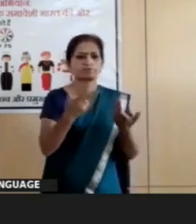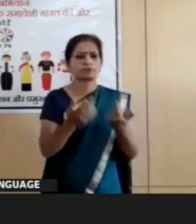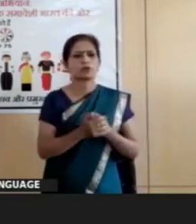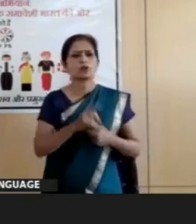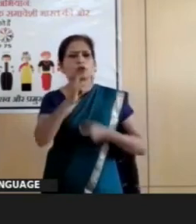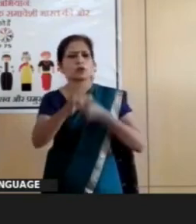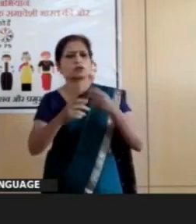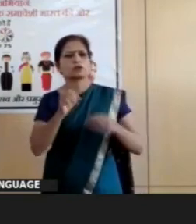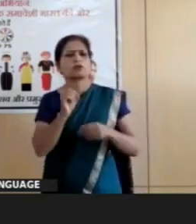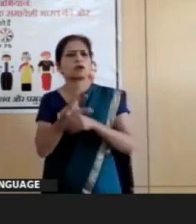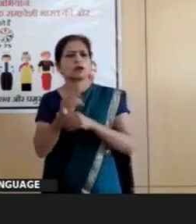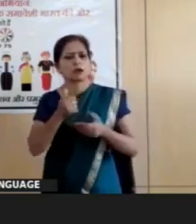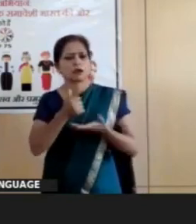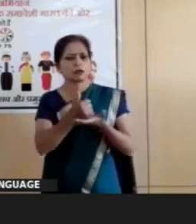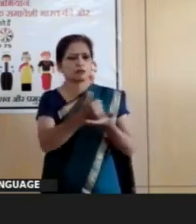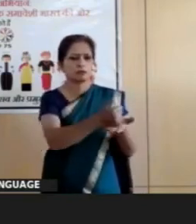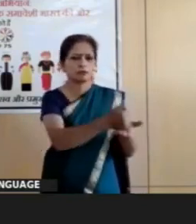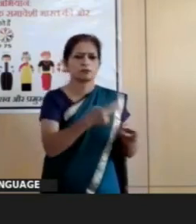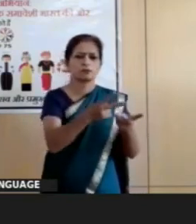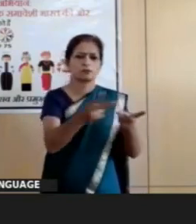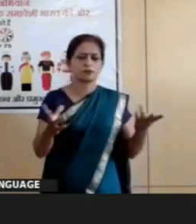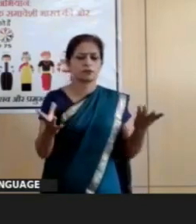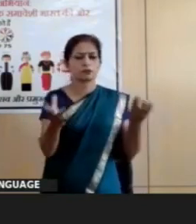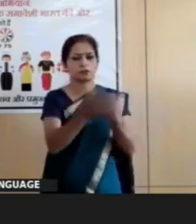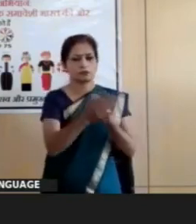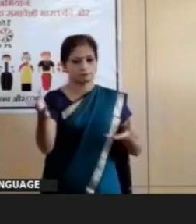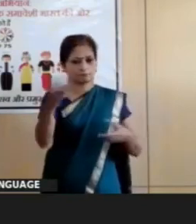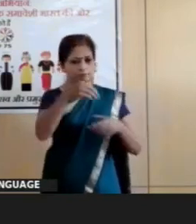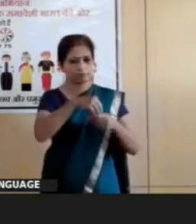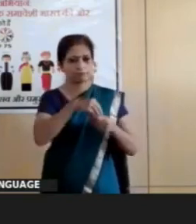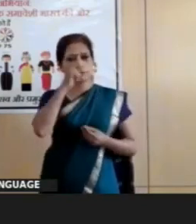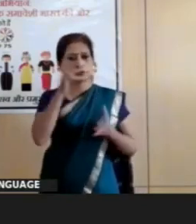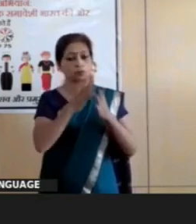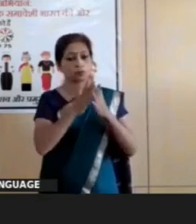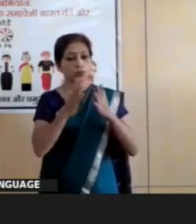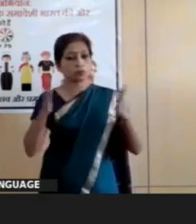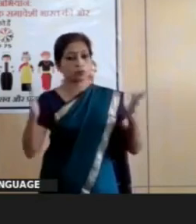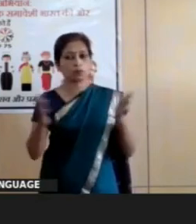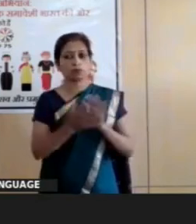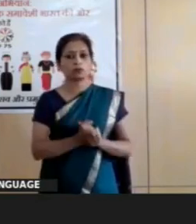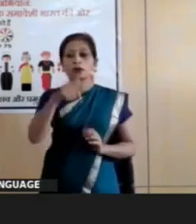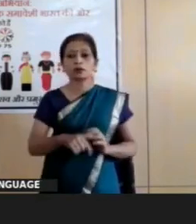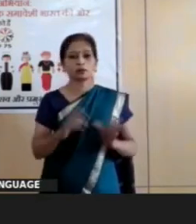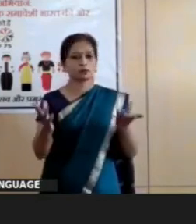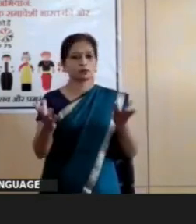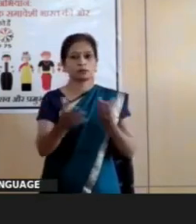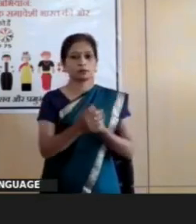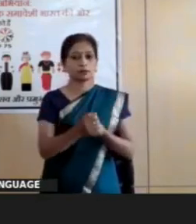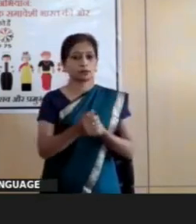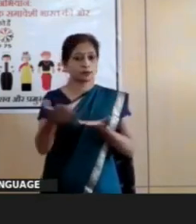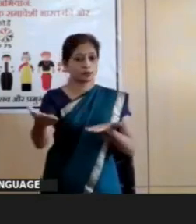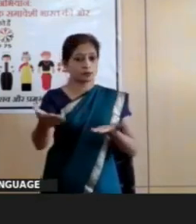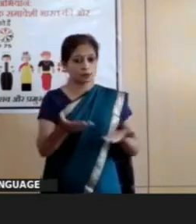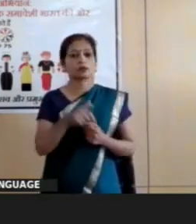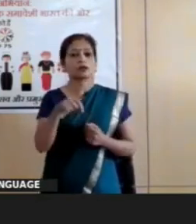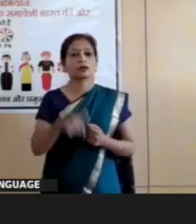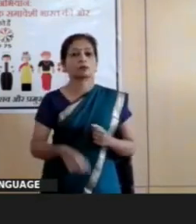ग्रुप, विपणक और सलाहकार समिति इत्यादि। हमें बहुत गर्व है आज हमारे